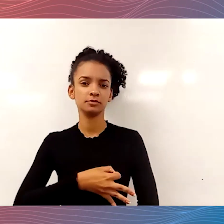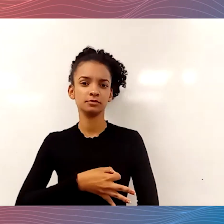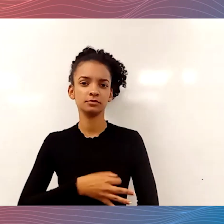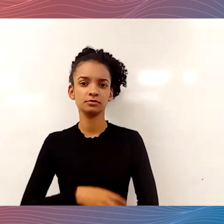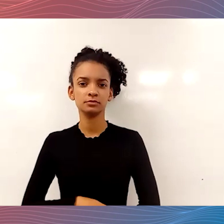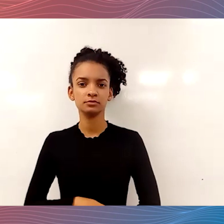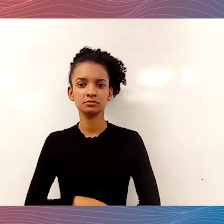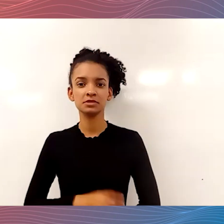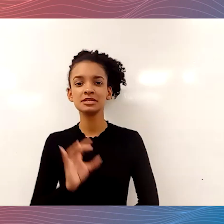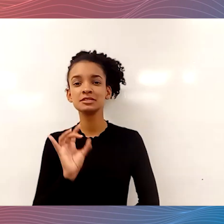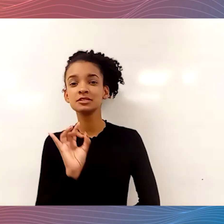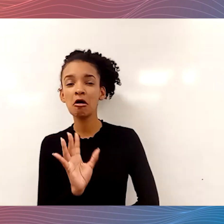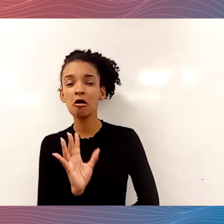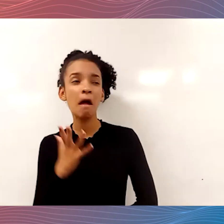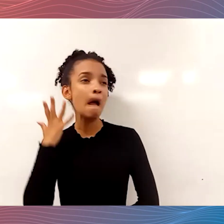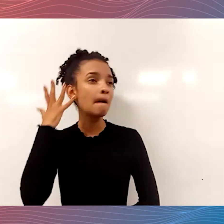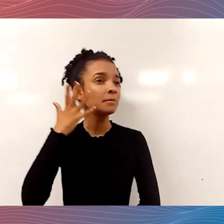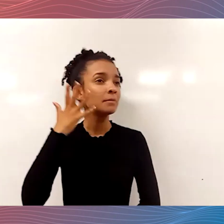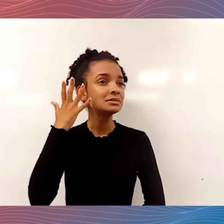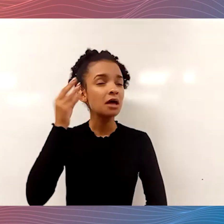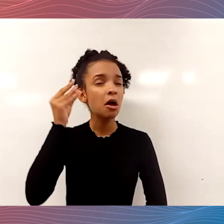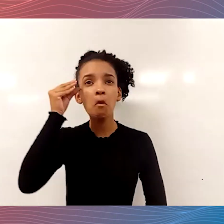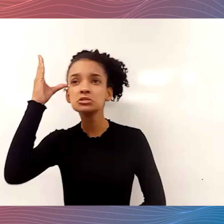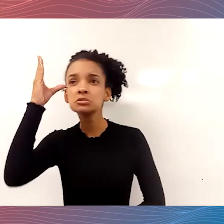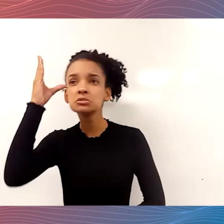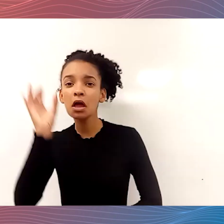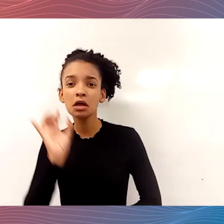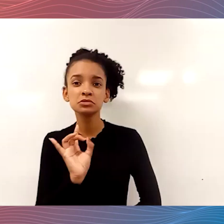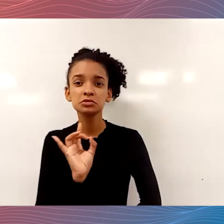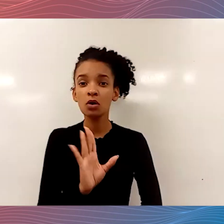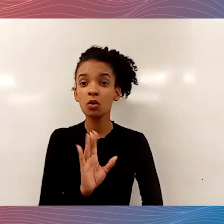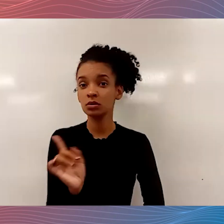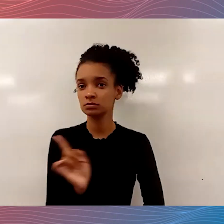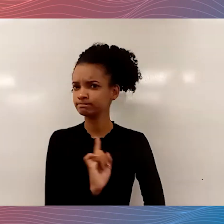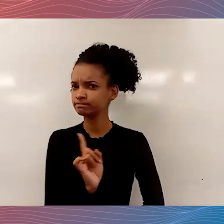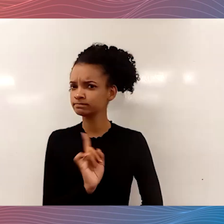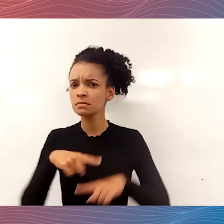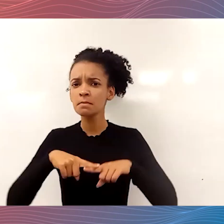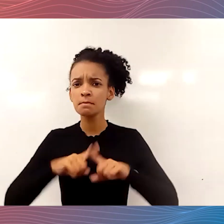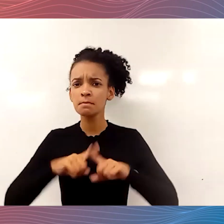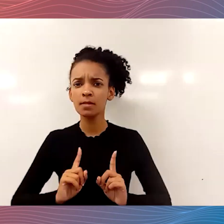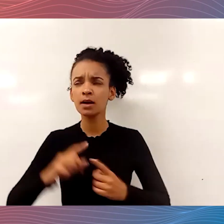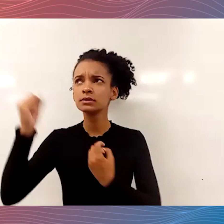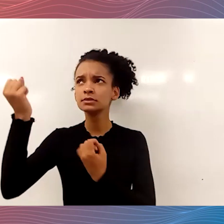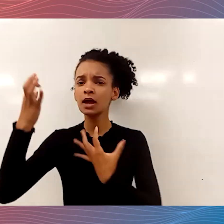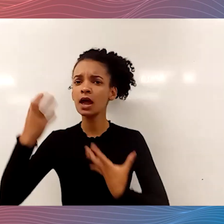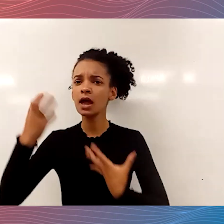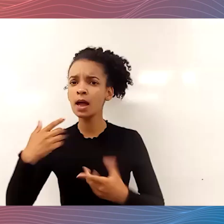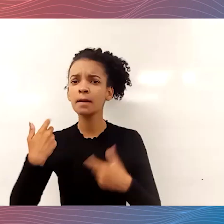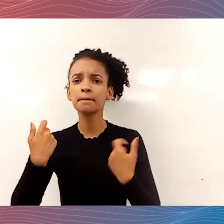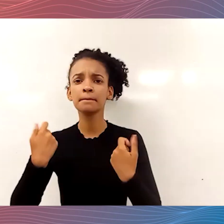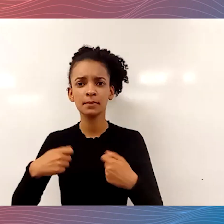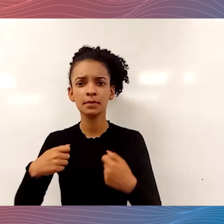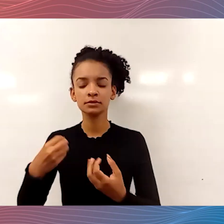no conhecimento. Irmão, o Senhor precisa, a graça precisa nos suprir. Versículo